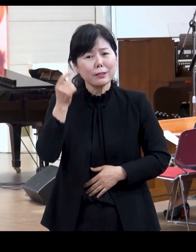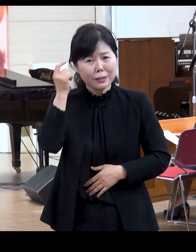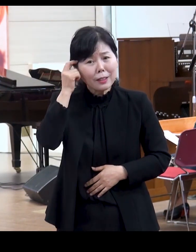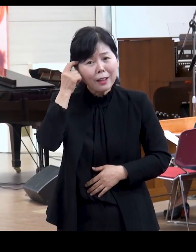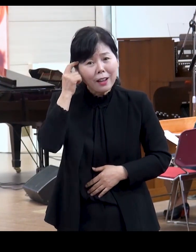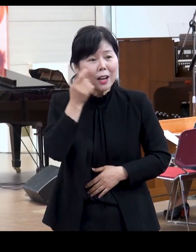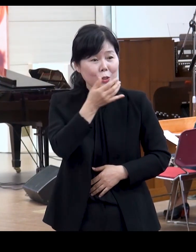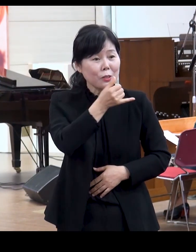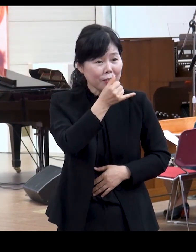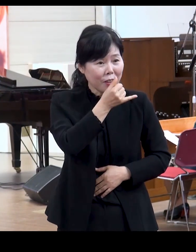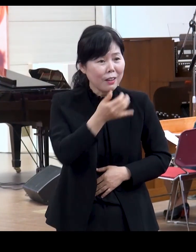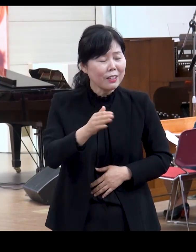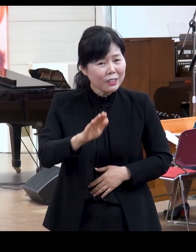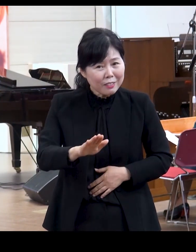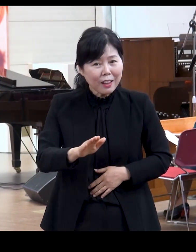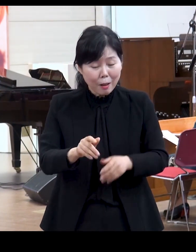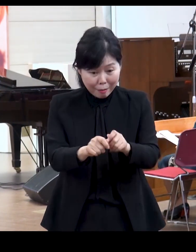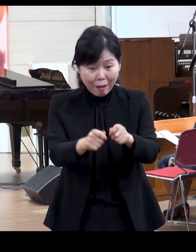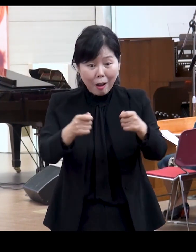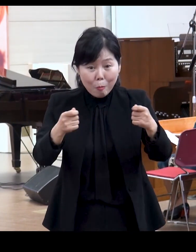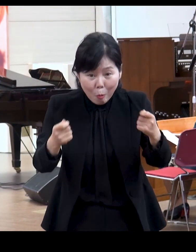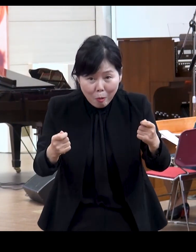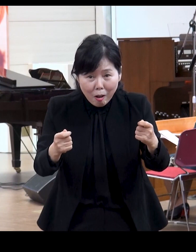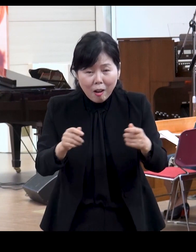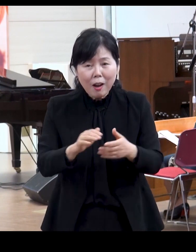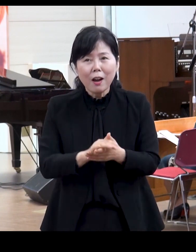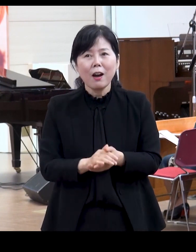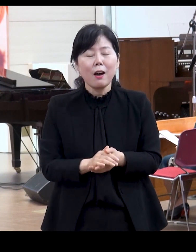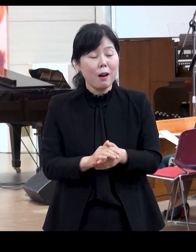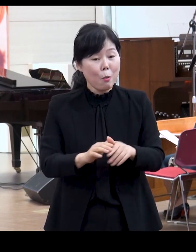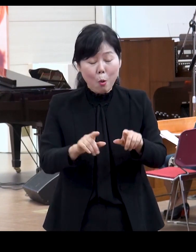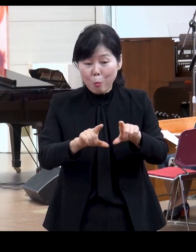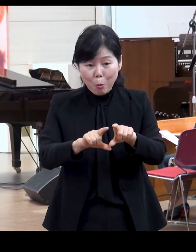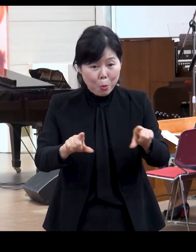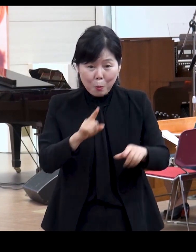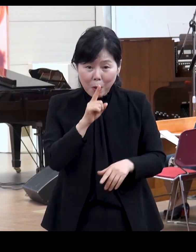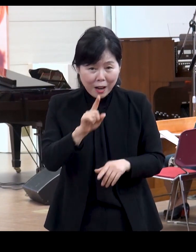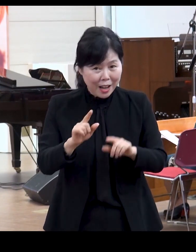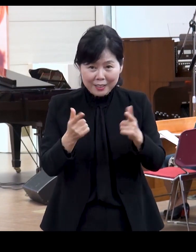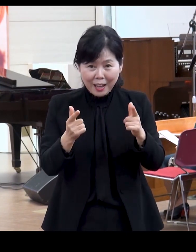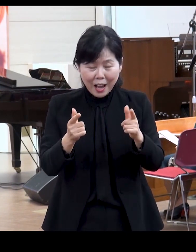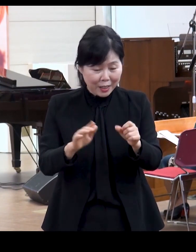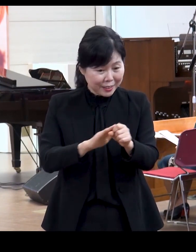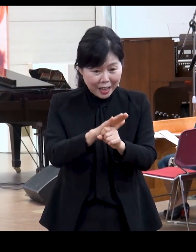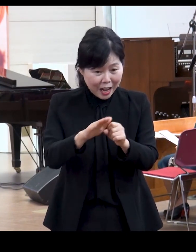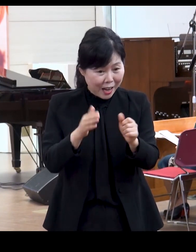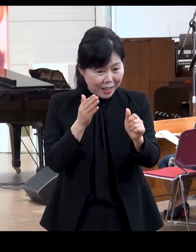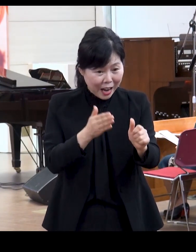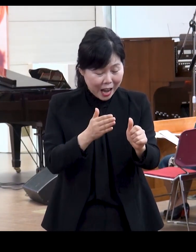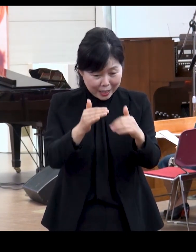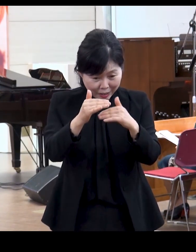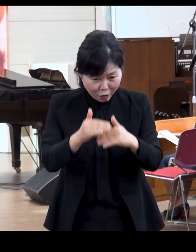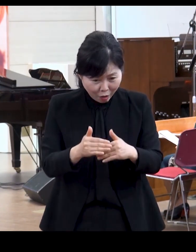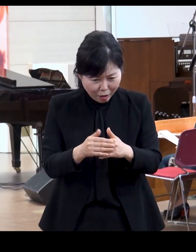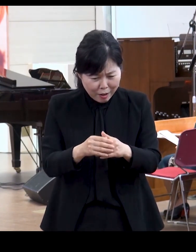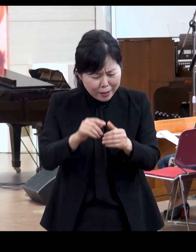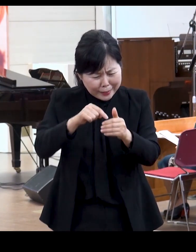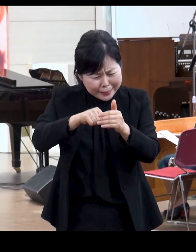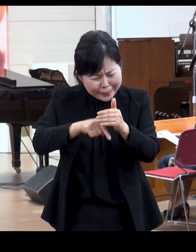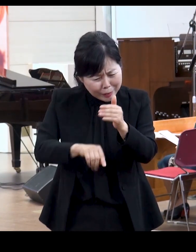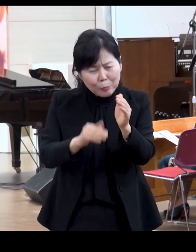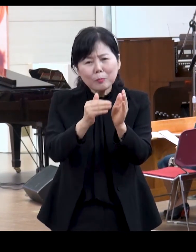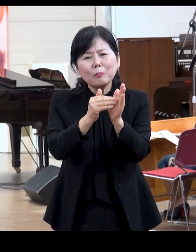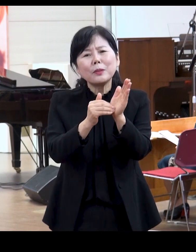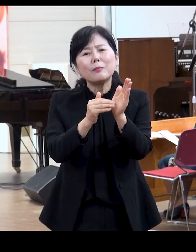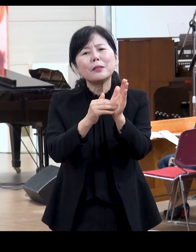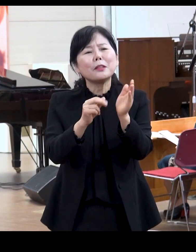평범한 이야기처럼 보이지만 사실 오늘 말씀은요, 그런 평범한 것으로 끝나는 것이 아니라 그 안에 굉장히 깊은 비밀을 담은 것